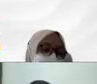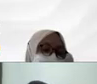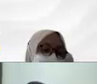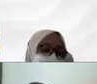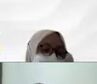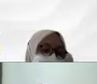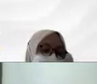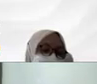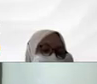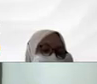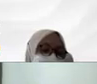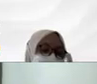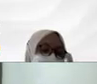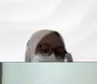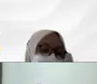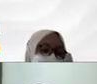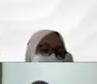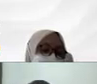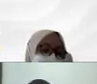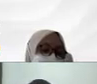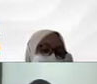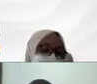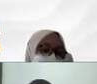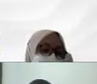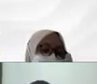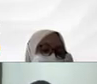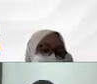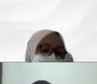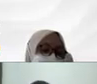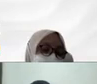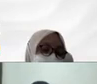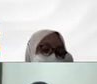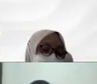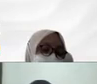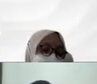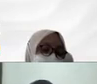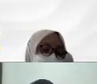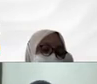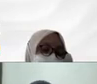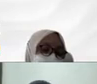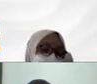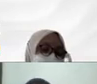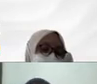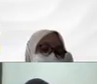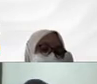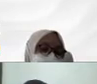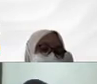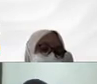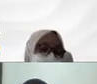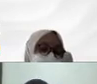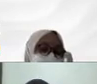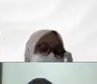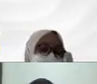imunitasnya Jadi kita bisa fight back pada saat kita terkena Atau kita lewat, meninggal